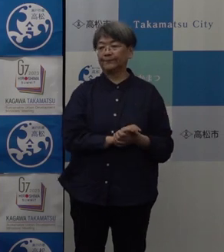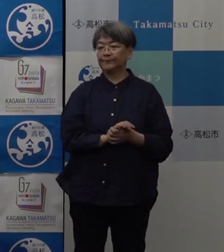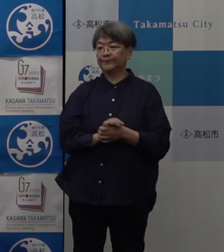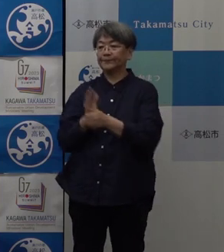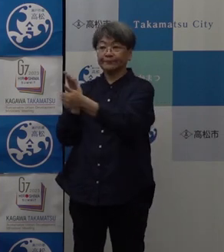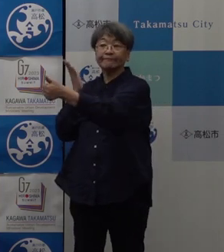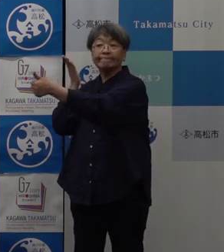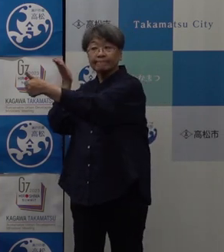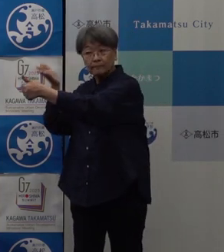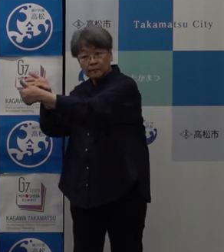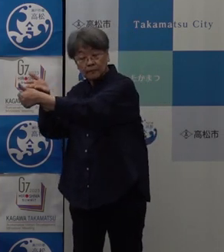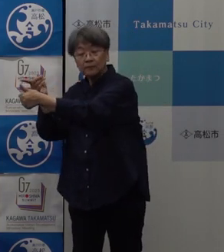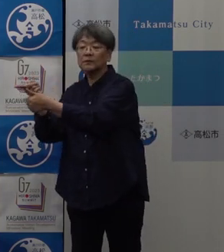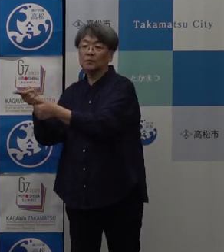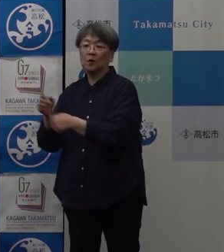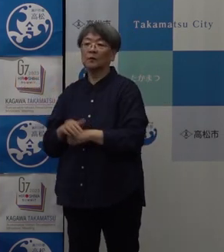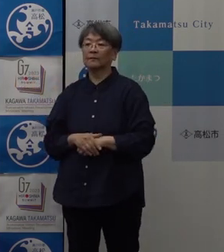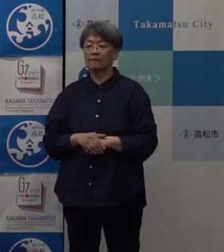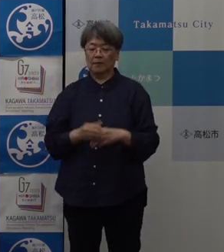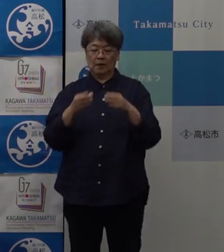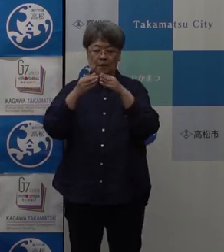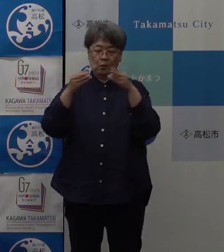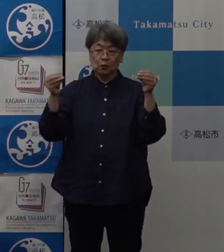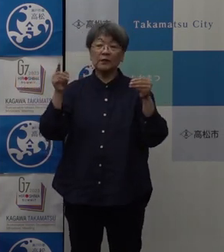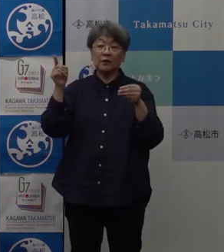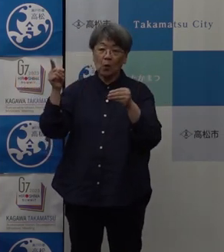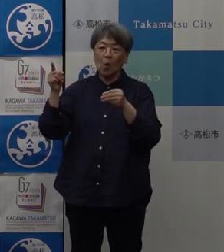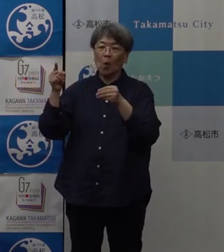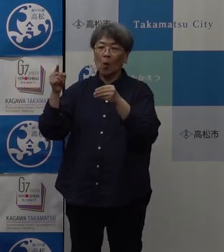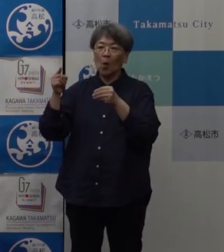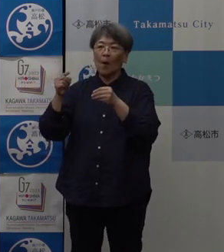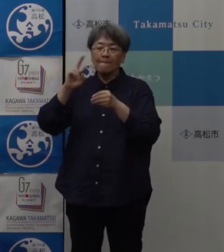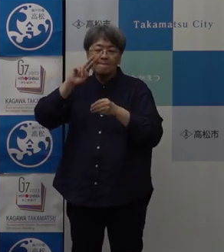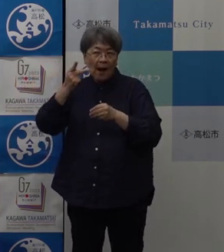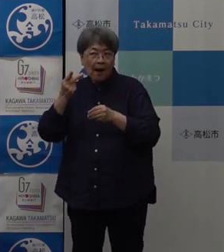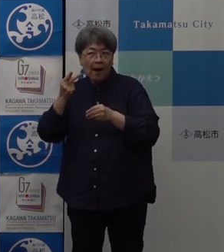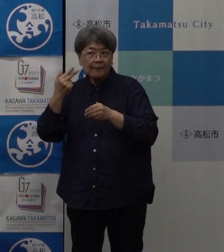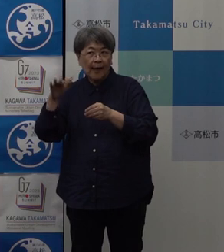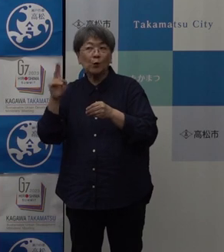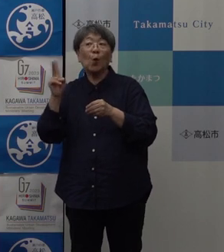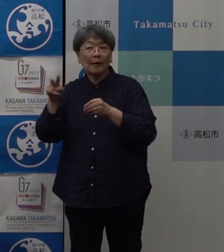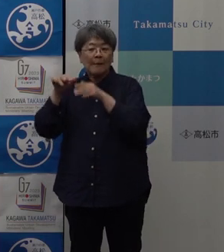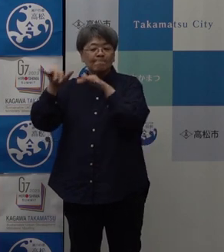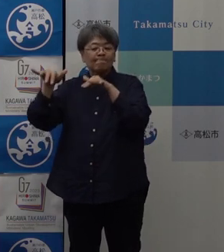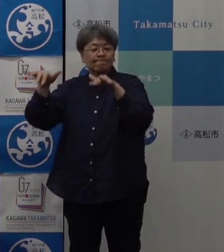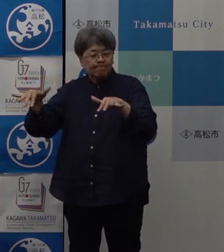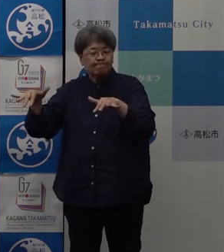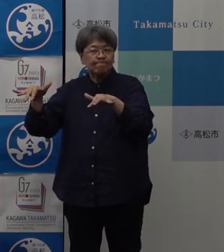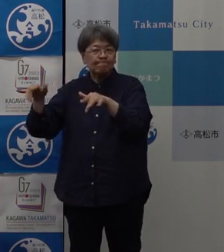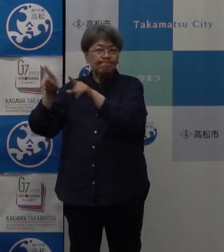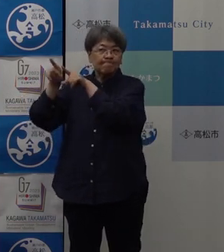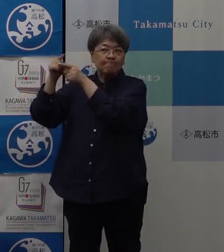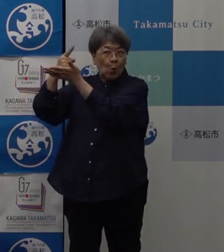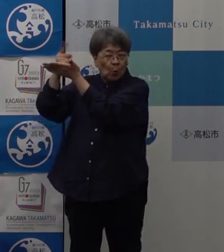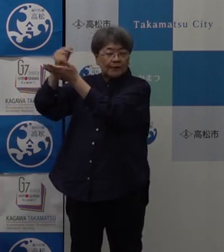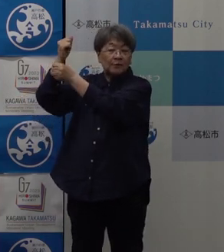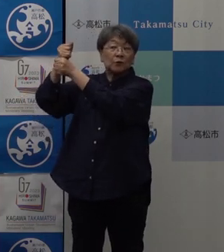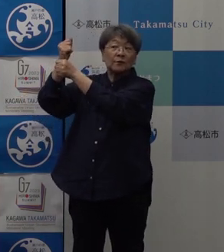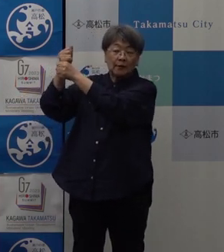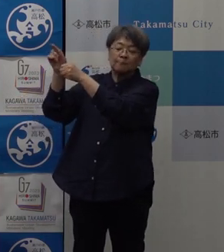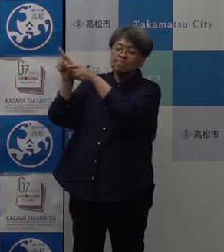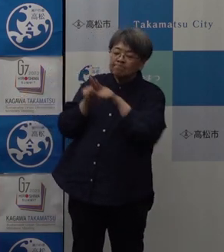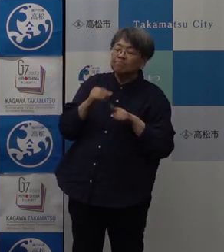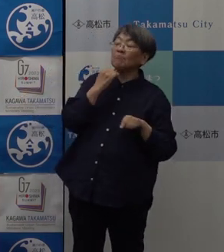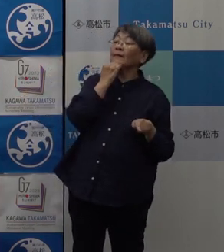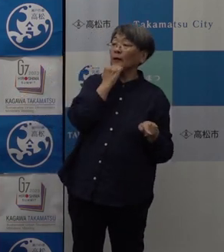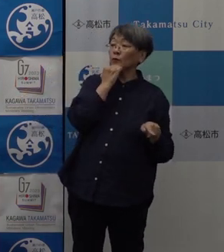まあ、今あのその、まあ、国 の, その、まあ、システム構築 を待って、まあ、その指示のもとにということがあるん